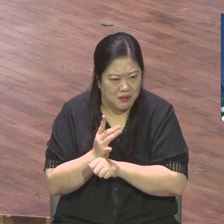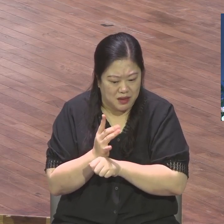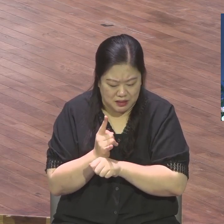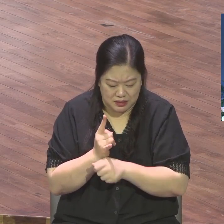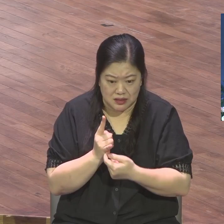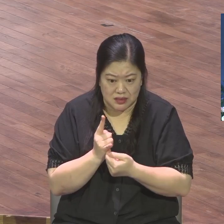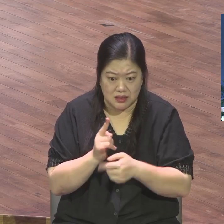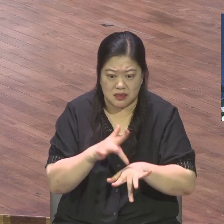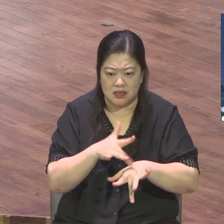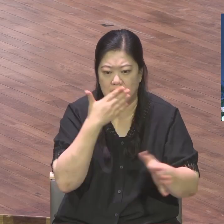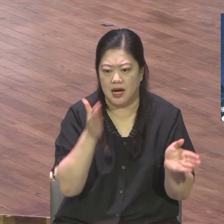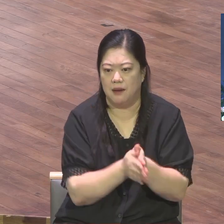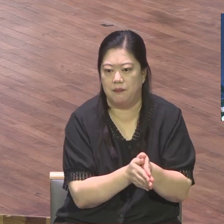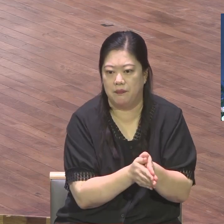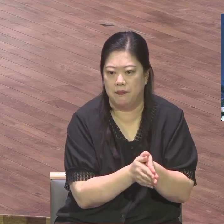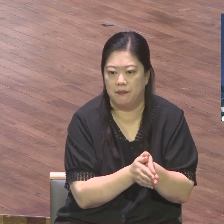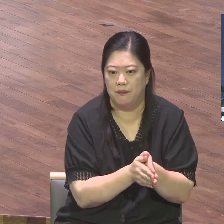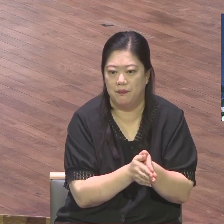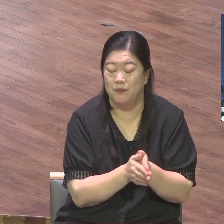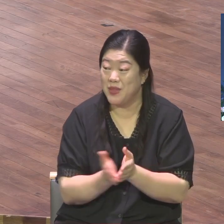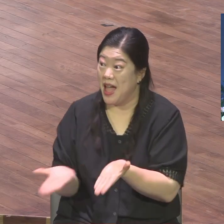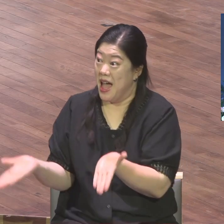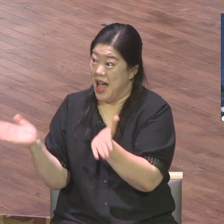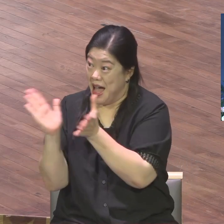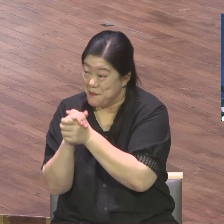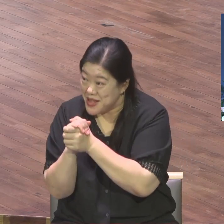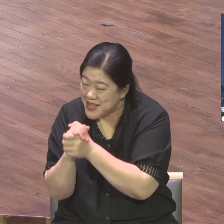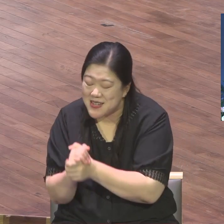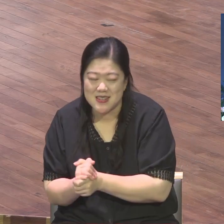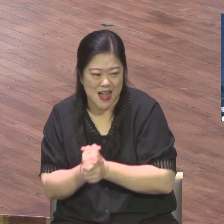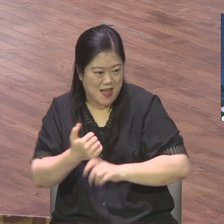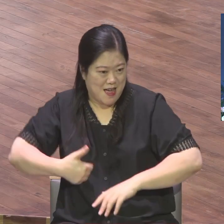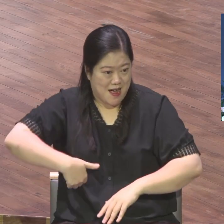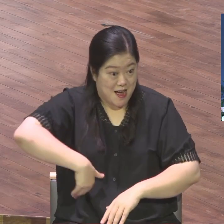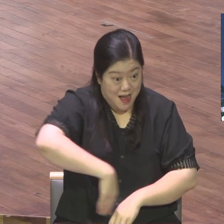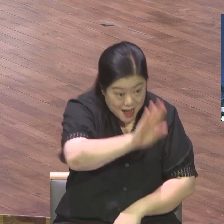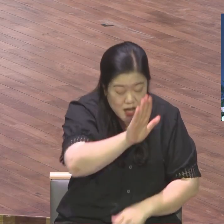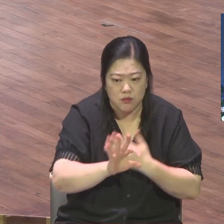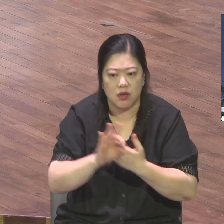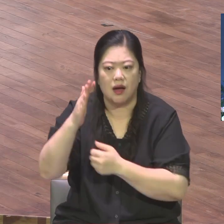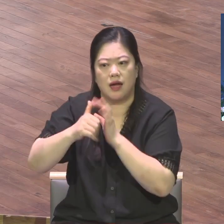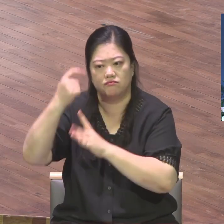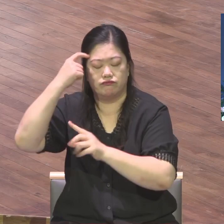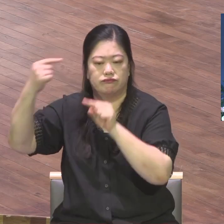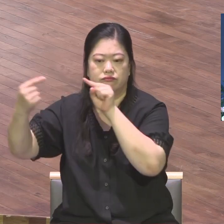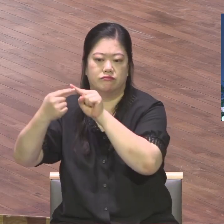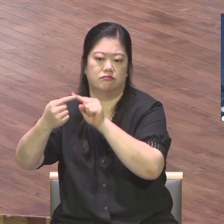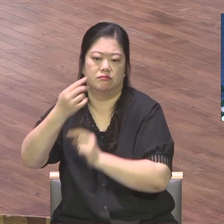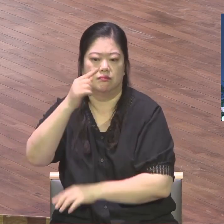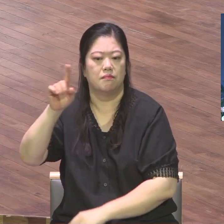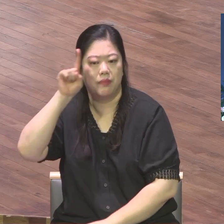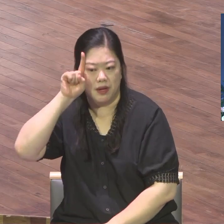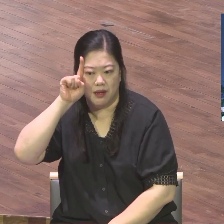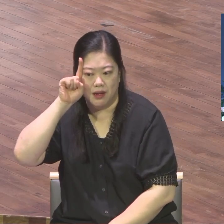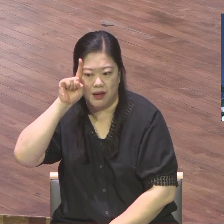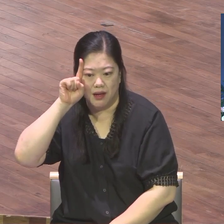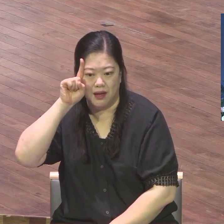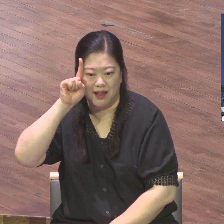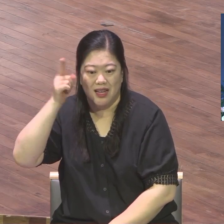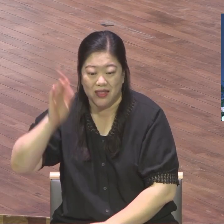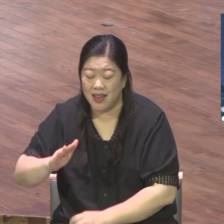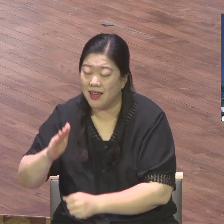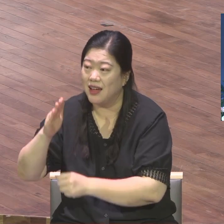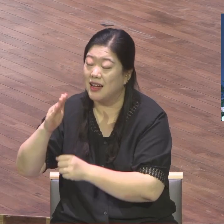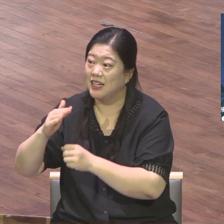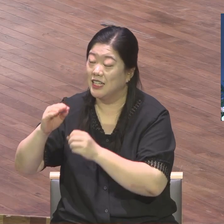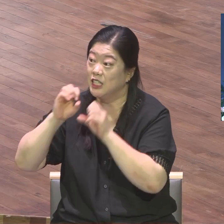끼어듭니다. 뭐 가족과 의논을 해요. 가족이 같은 은혜를 받았습니까? 같은 음성을 들었습니까? 못